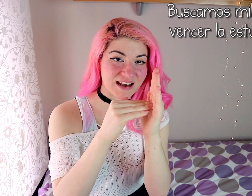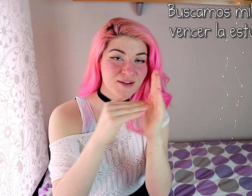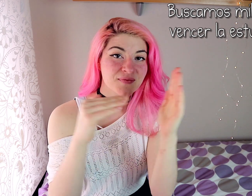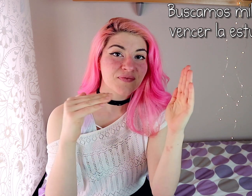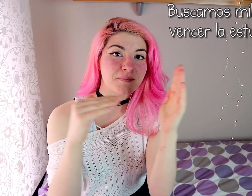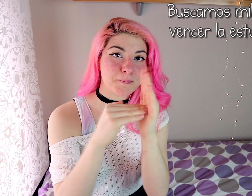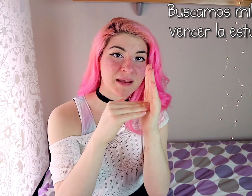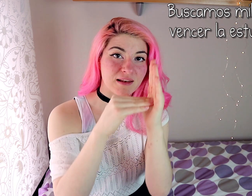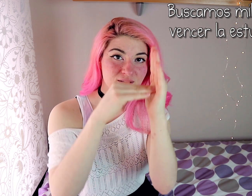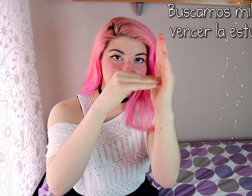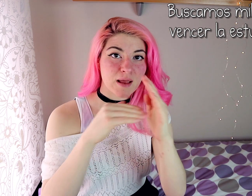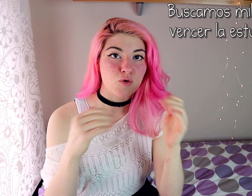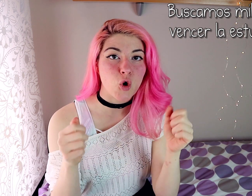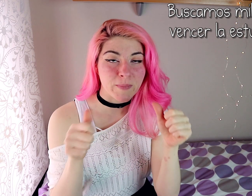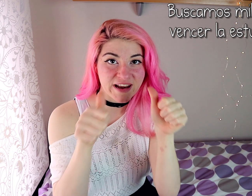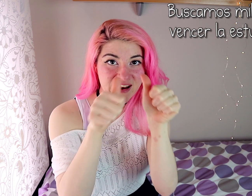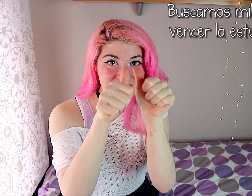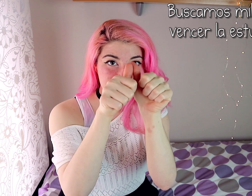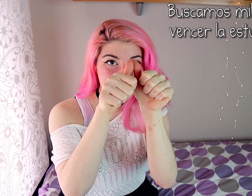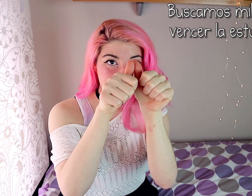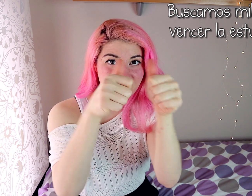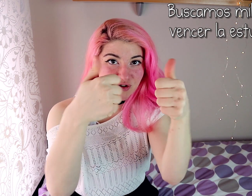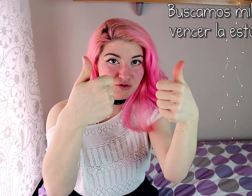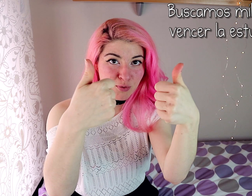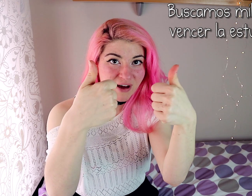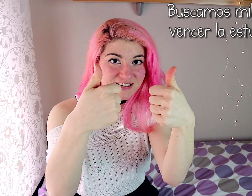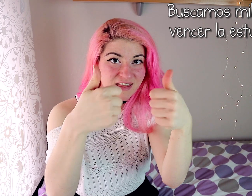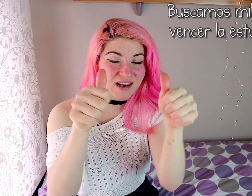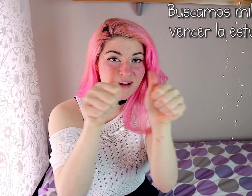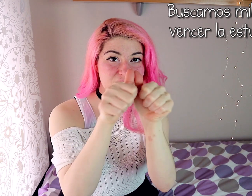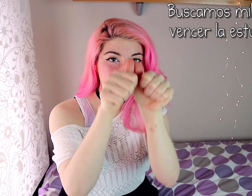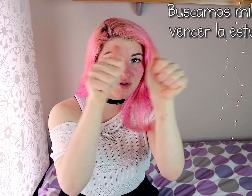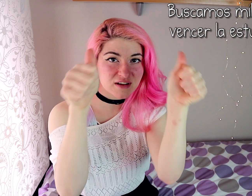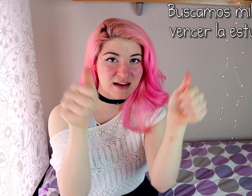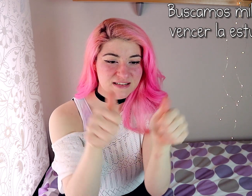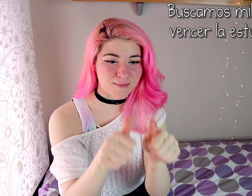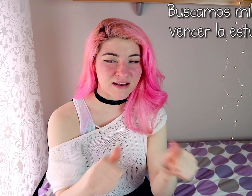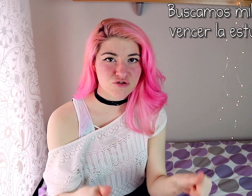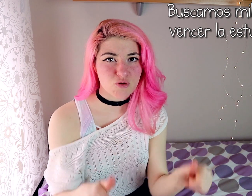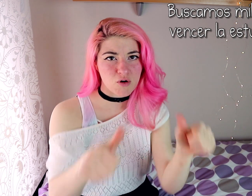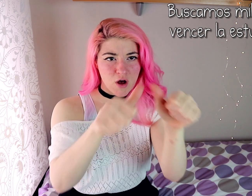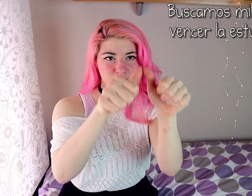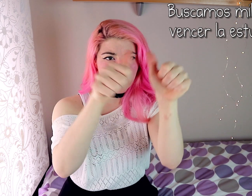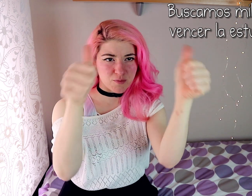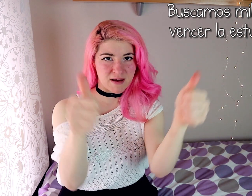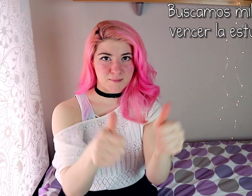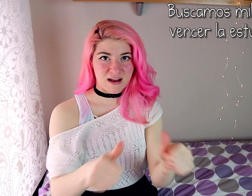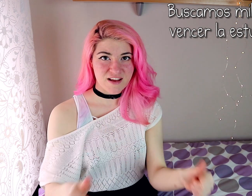¿vale? Mil. Luego maneras es con los pulgares hacia arriba y hacemos así, ¿vale? Esto es como forma, ¿vale?